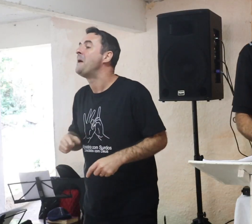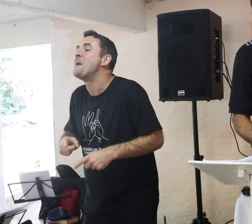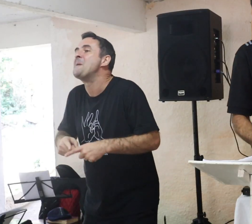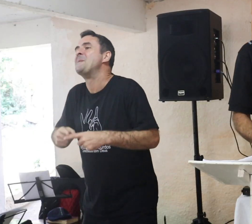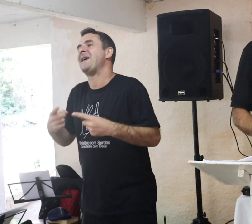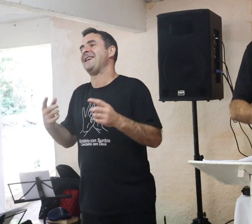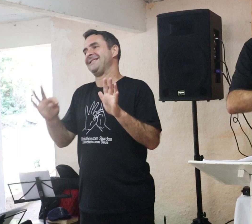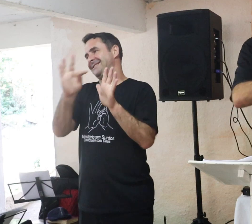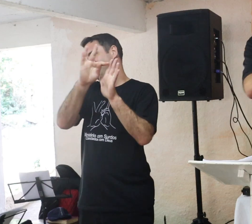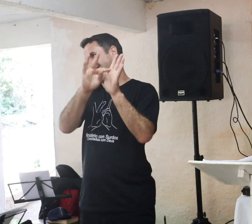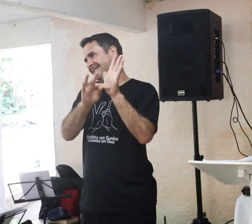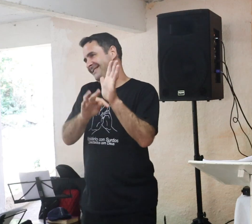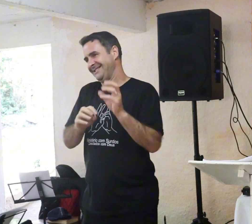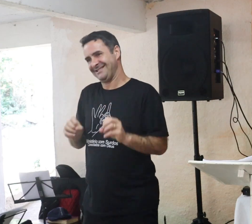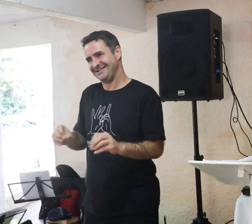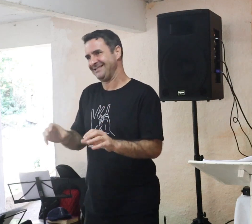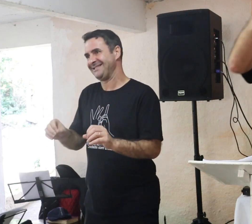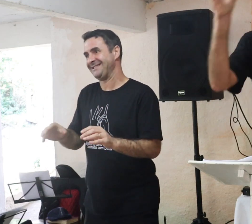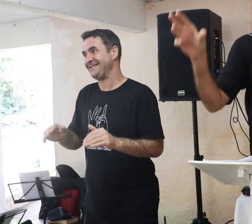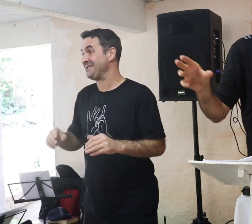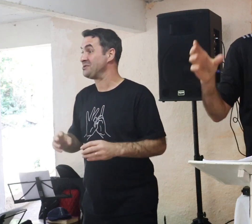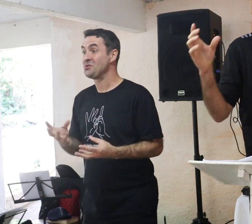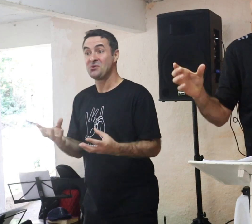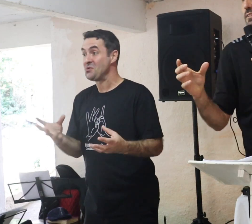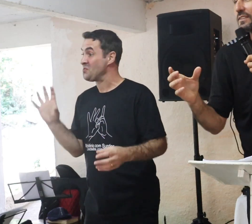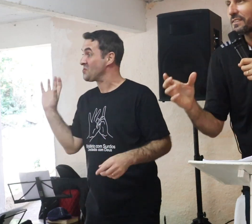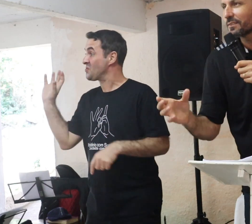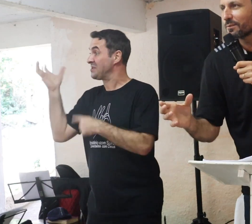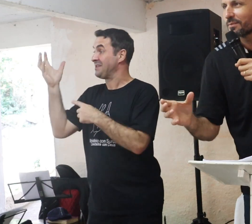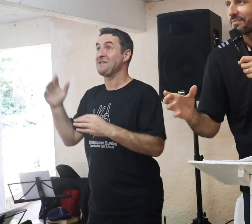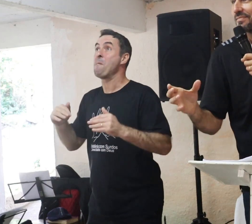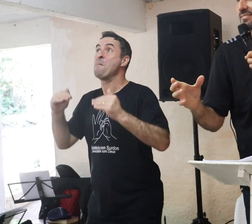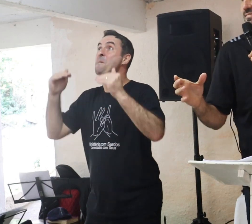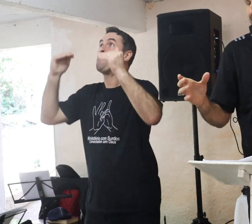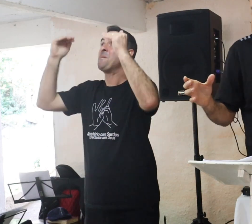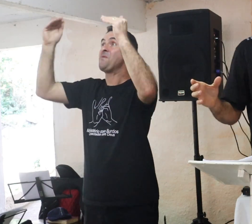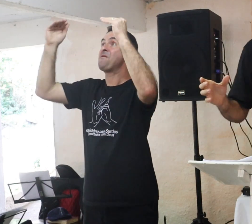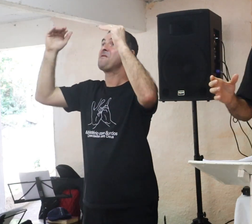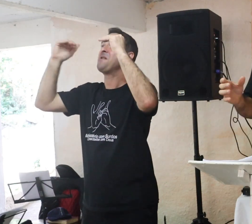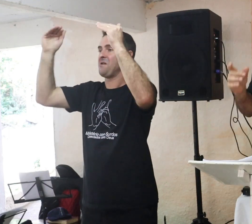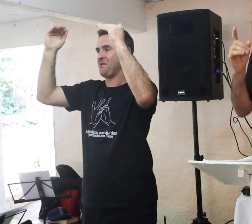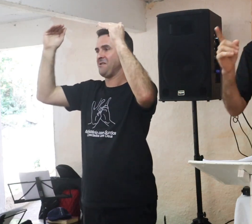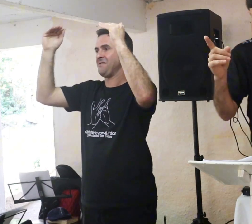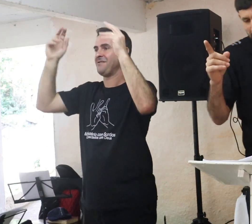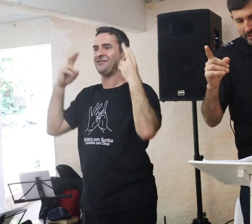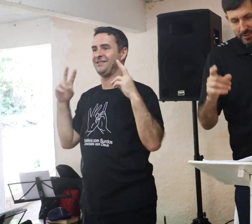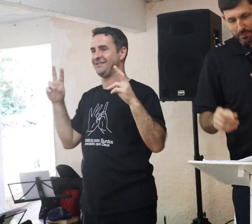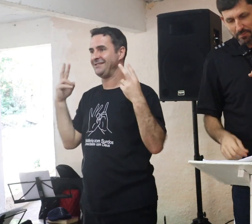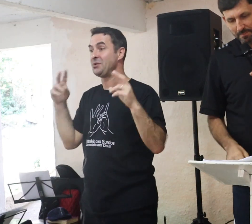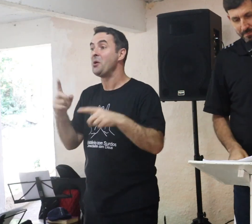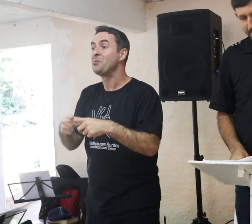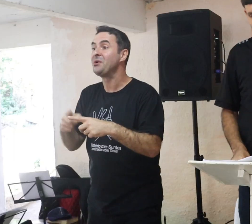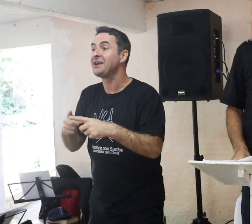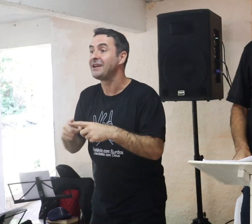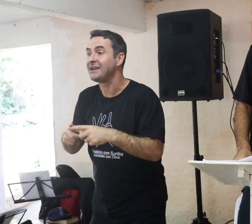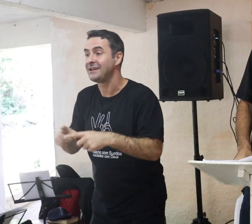texto está falando de que algo maior do que isso será vencido. Por causa de